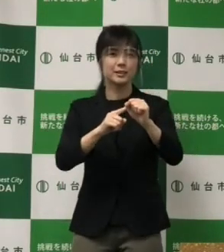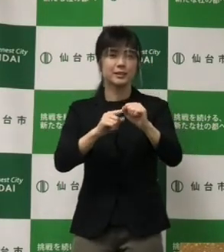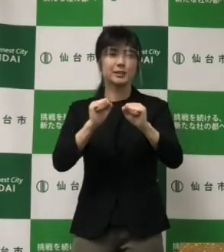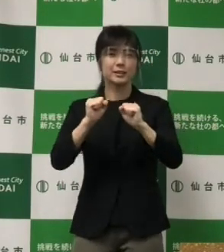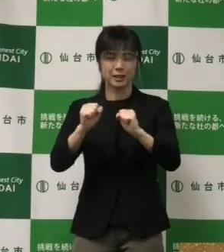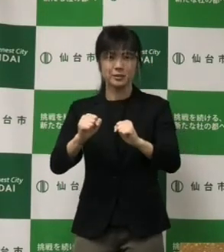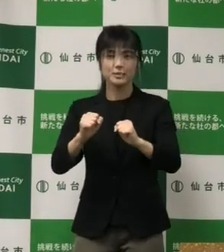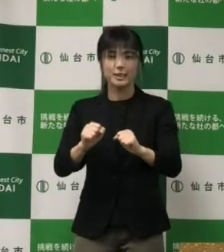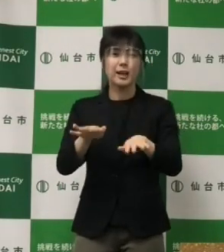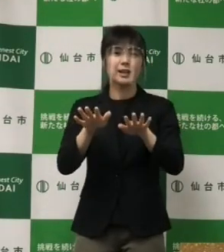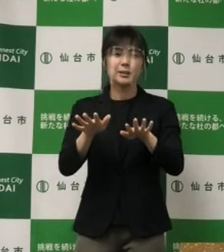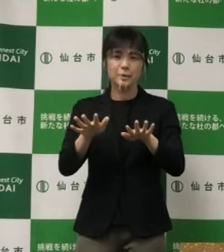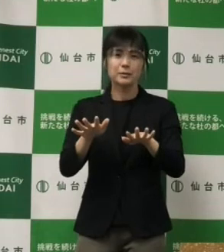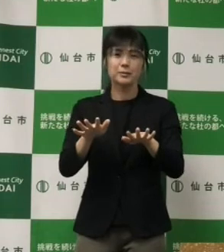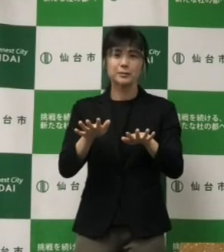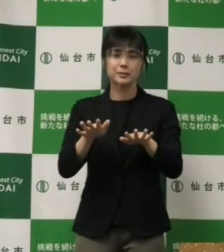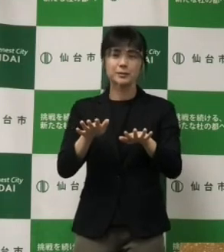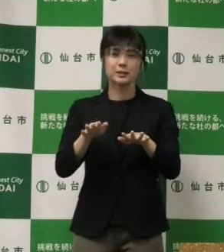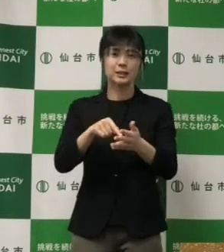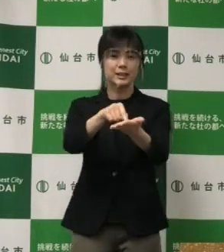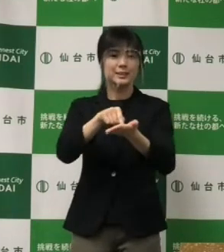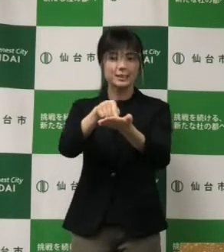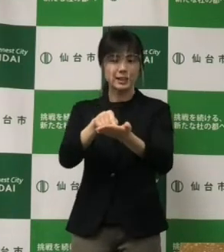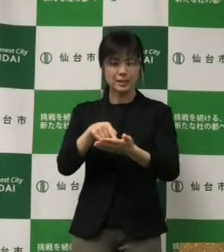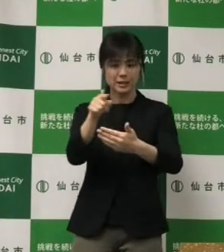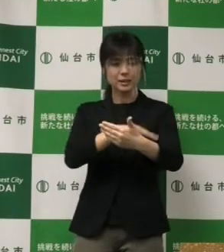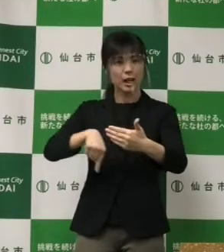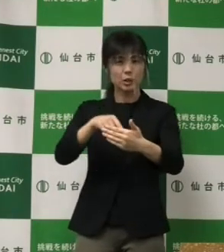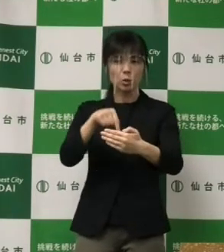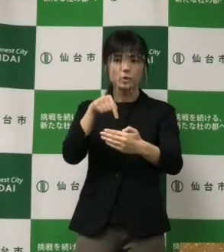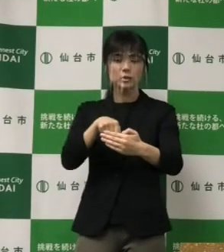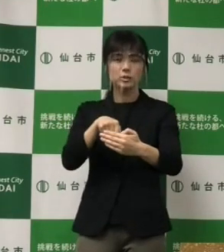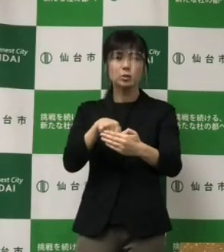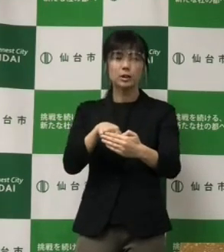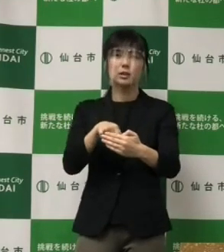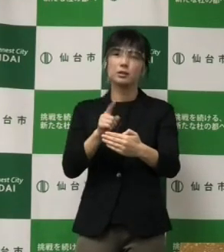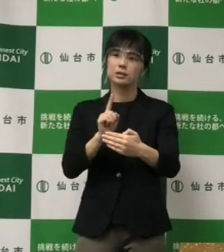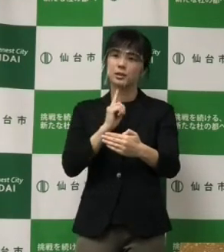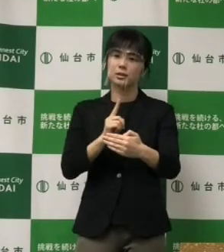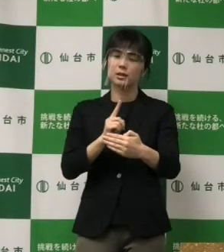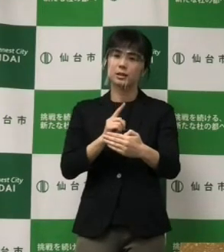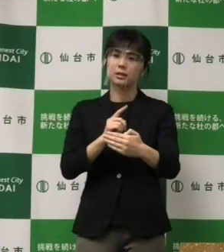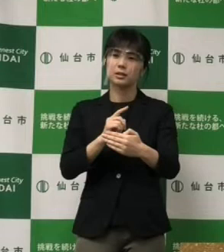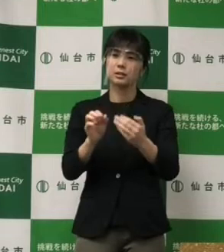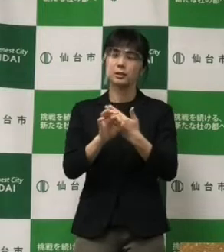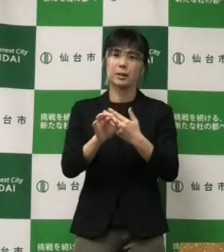込みとしては現在寄せられている申請ベースでは何て言うんでしょう、商店街であったりと